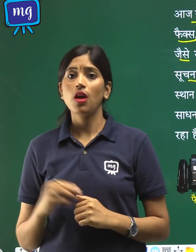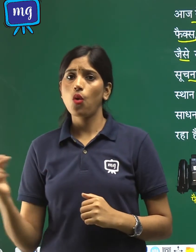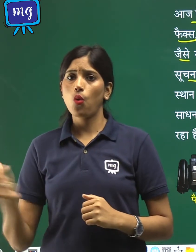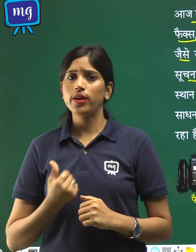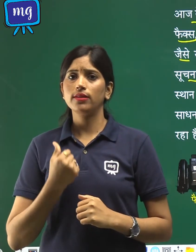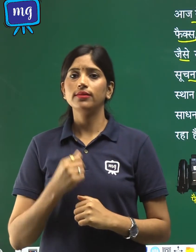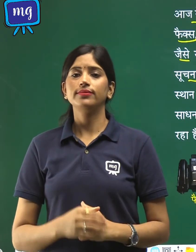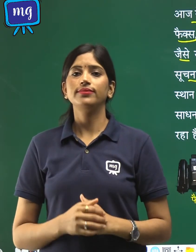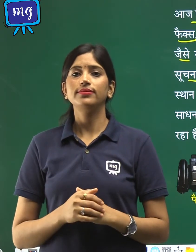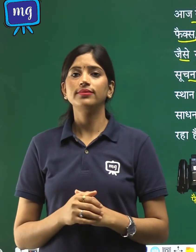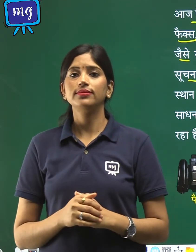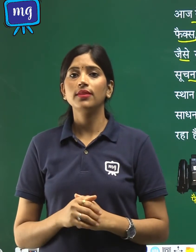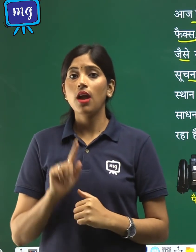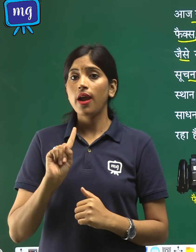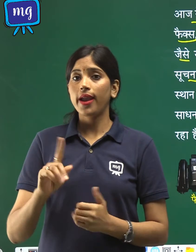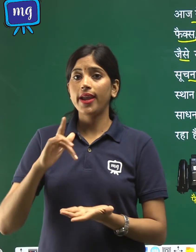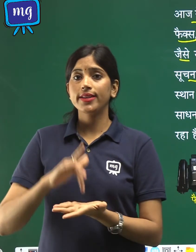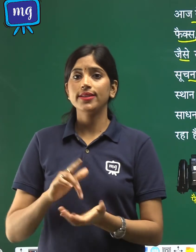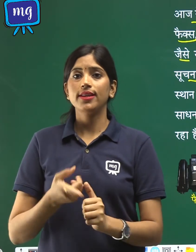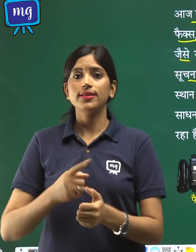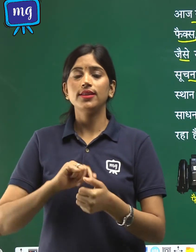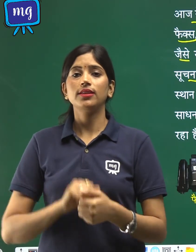तुरंत एक स्थान से